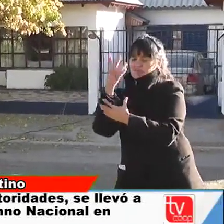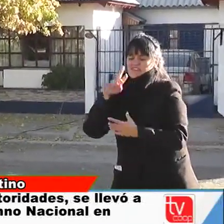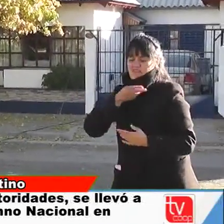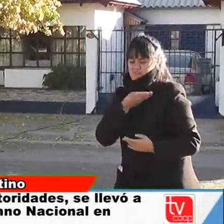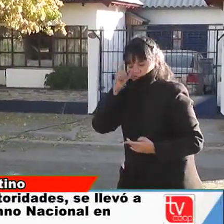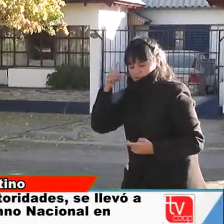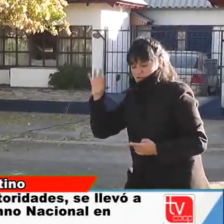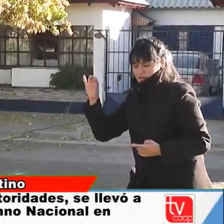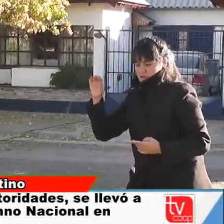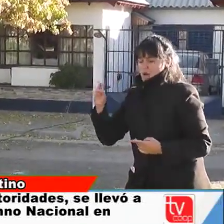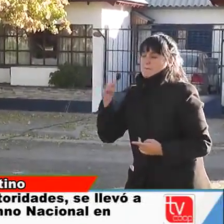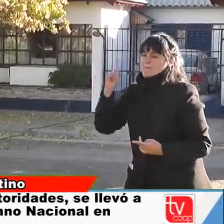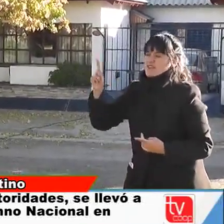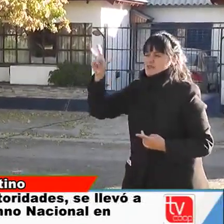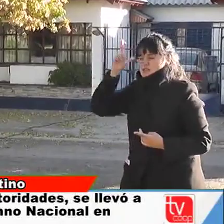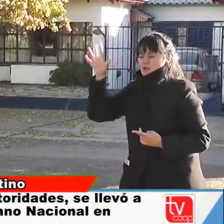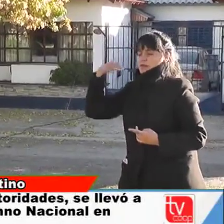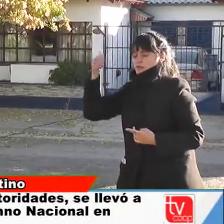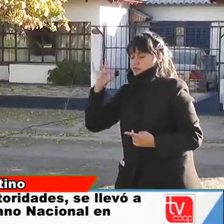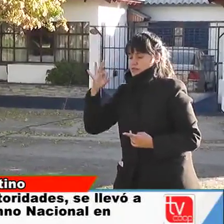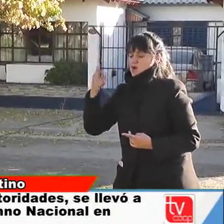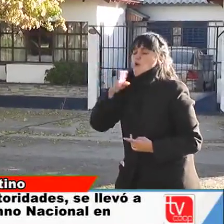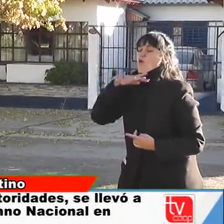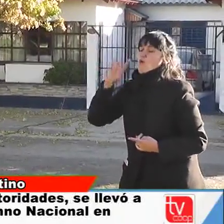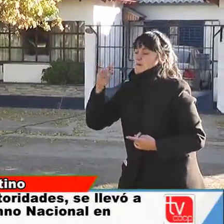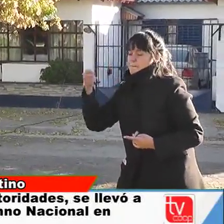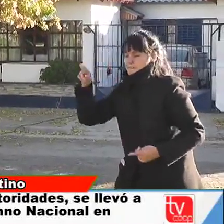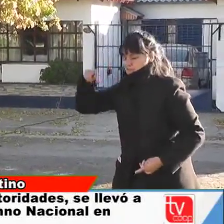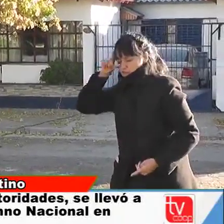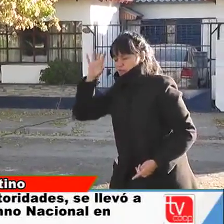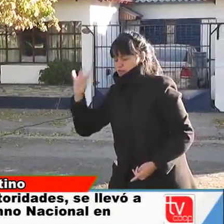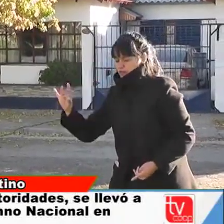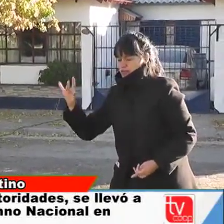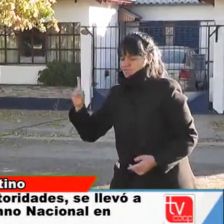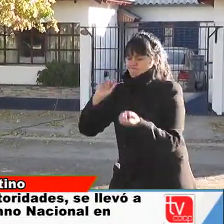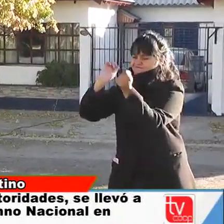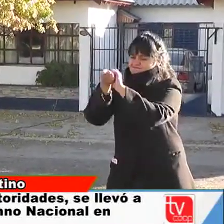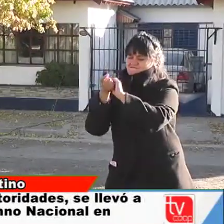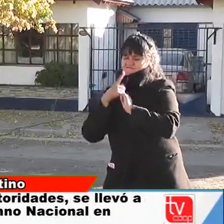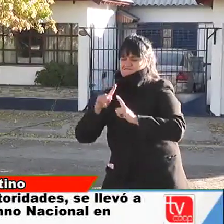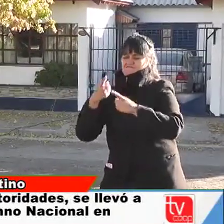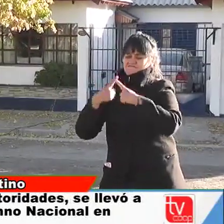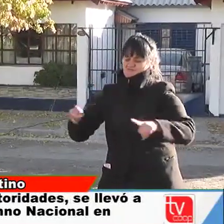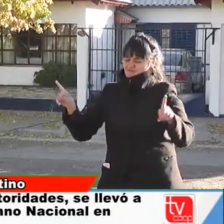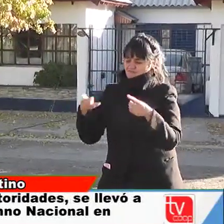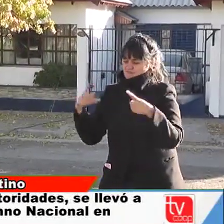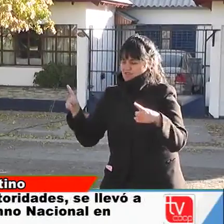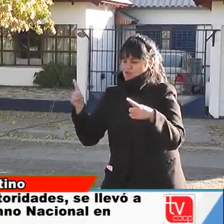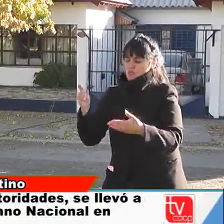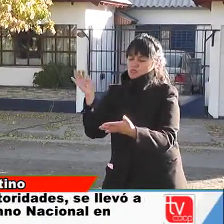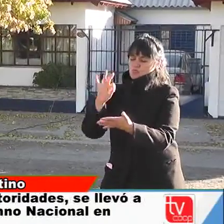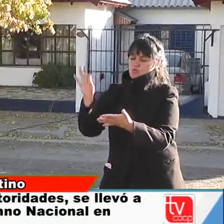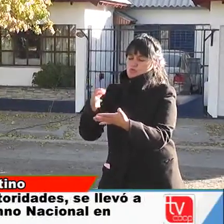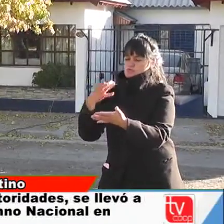Parera. En 1860, Juan Pedro Esnaola realizó algunos cambios a la música basándose en